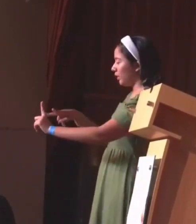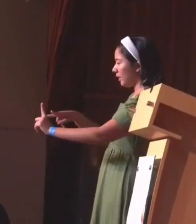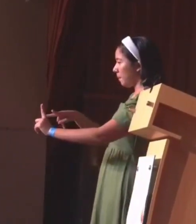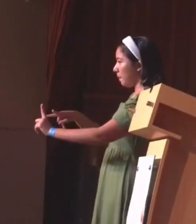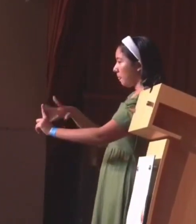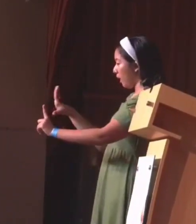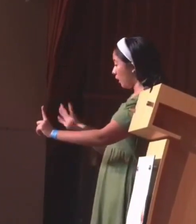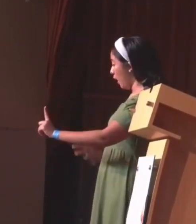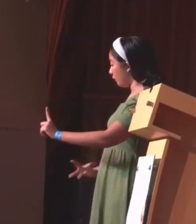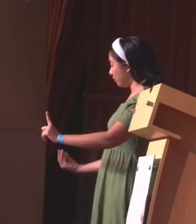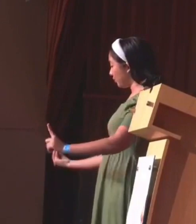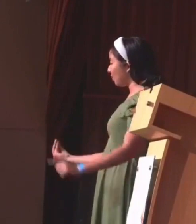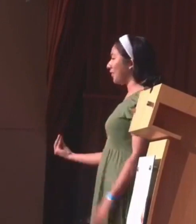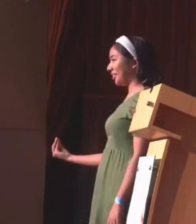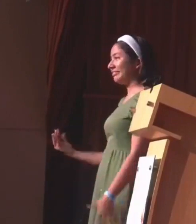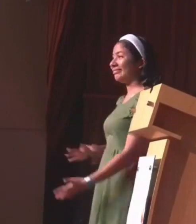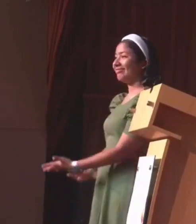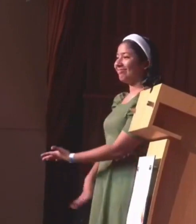del grupo de finanzas.